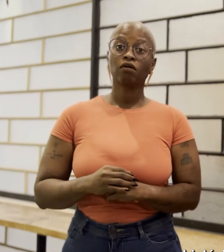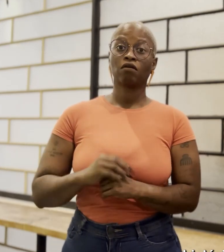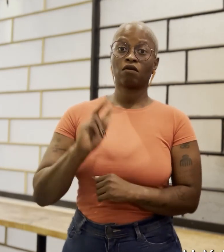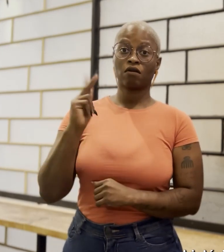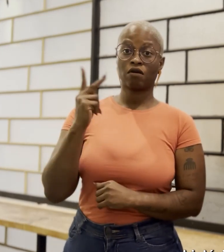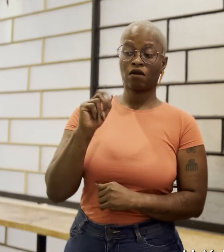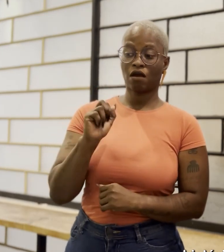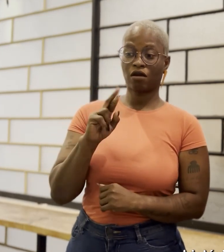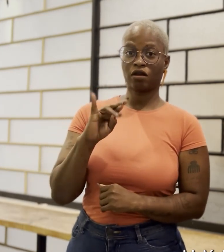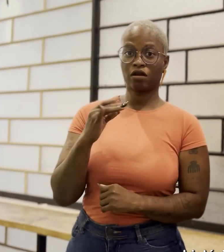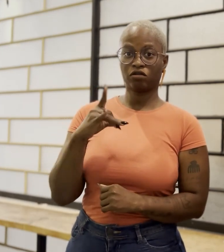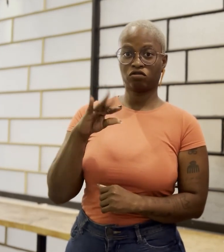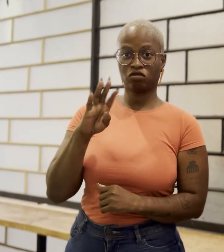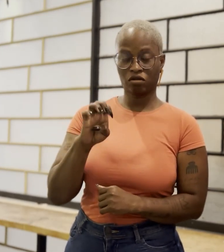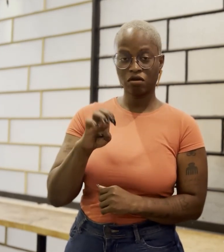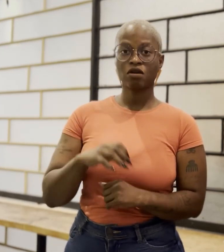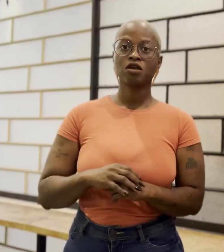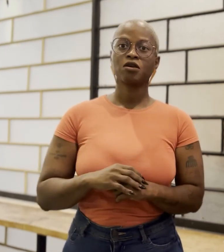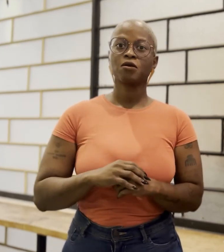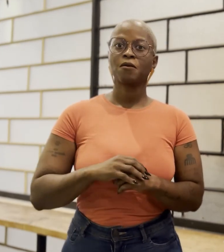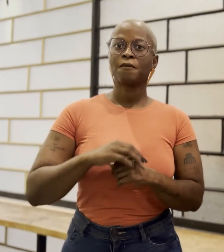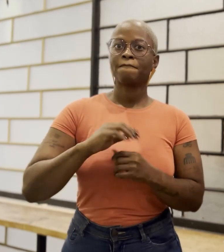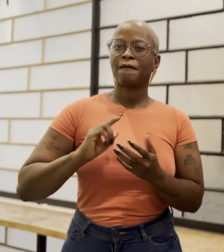da Ariadne.